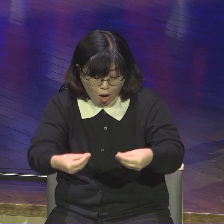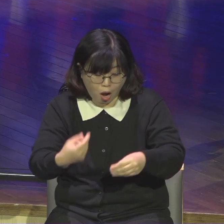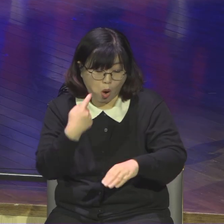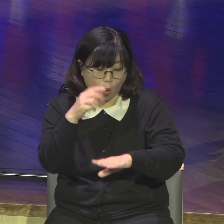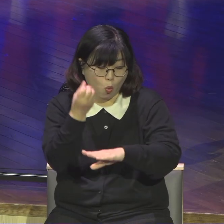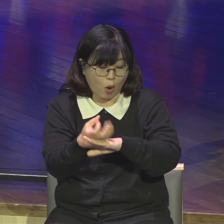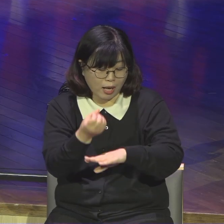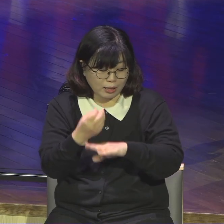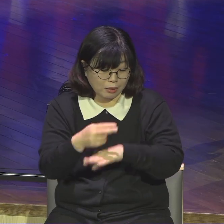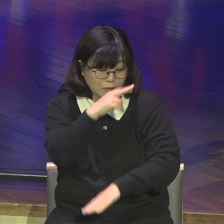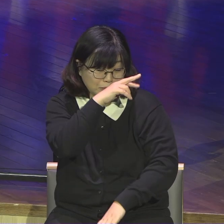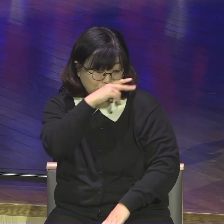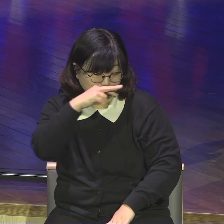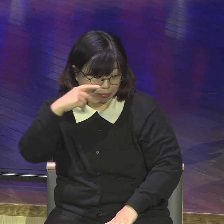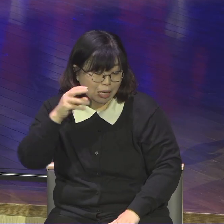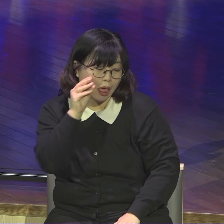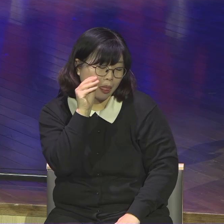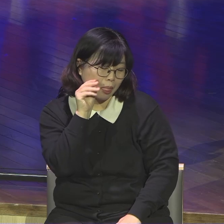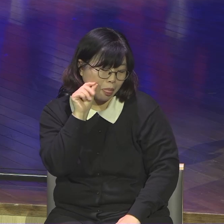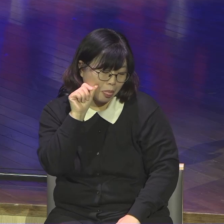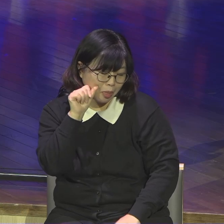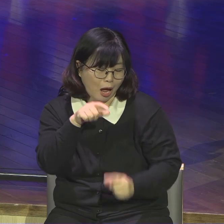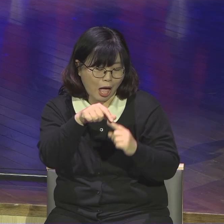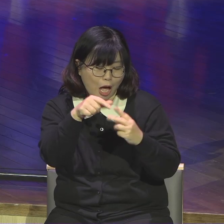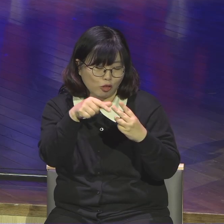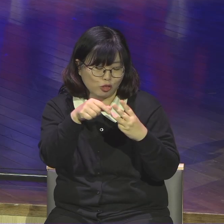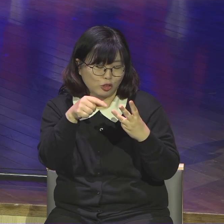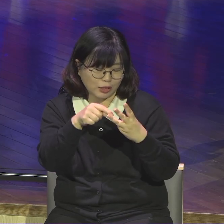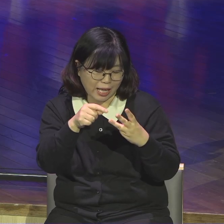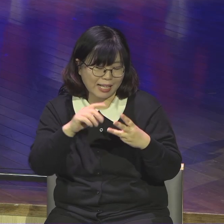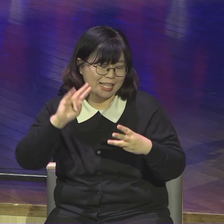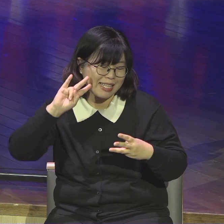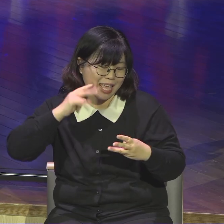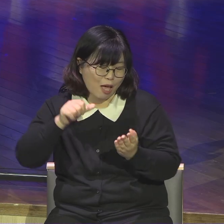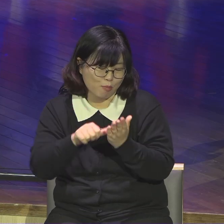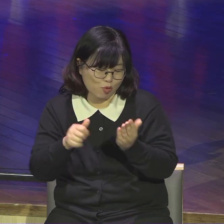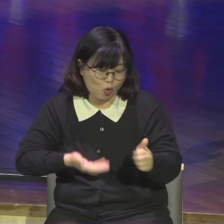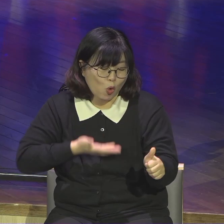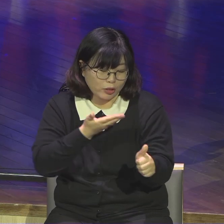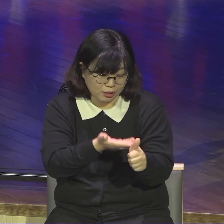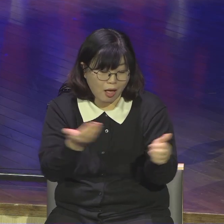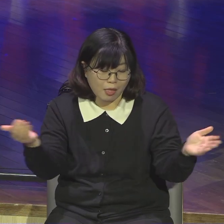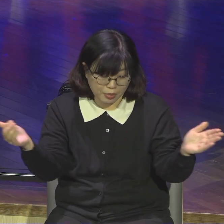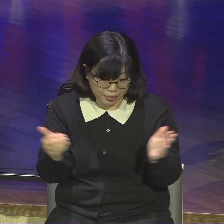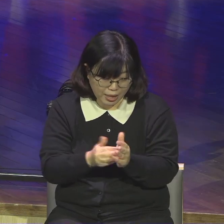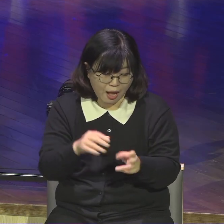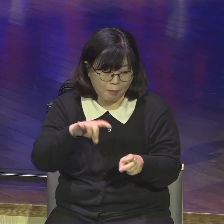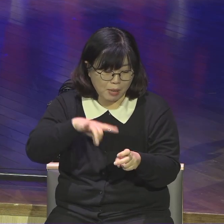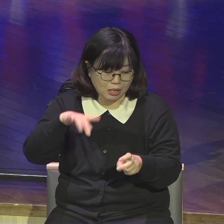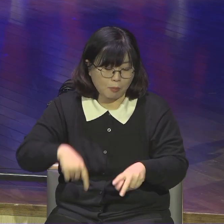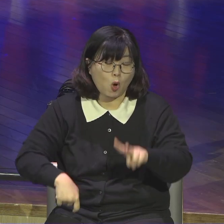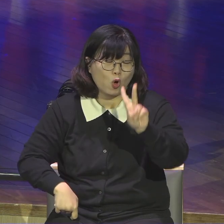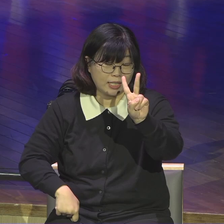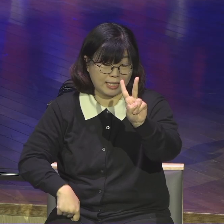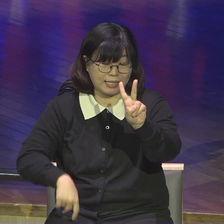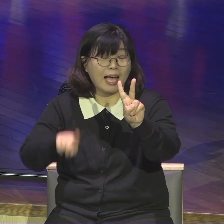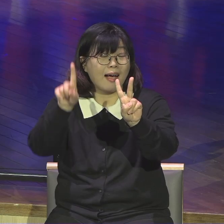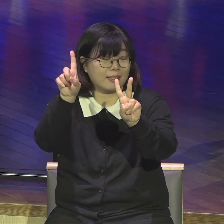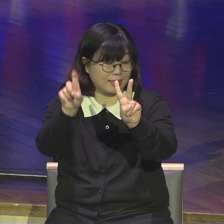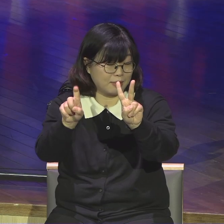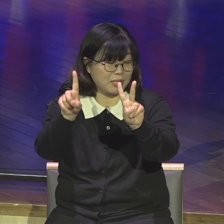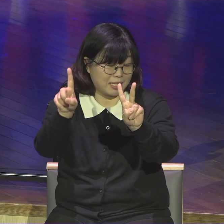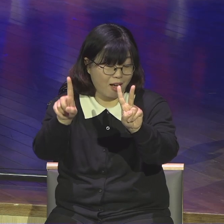유향과 몰약을 예물로 드리니라 마태복음 2장 11절 말씀